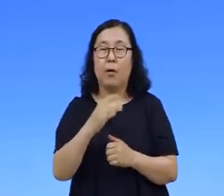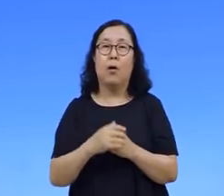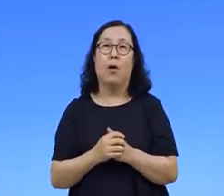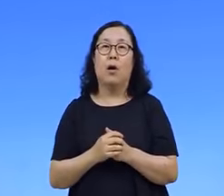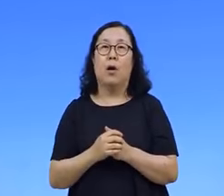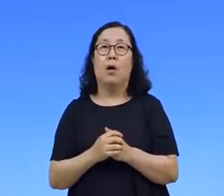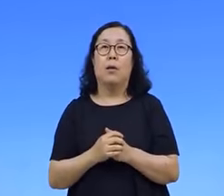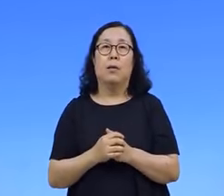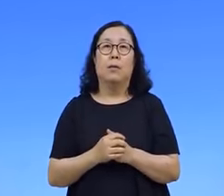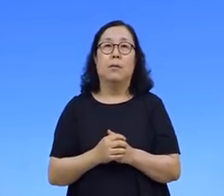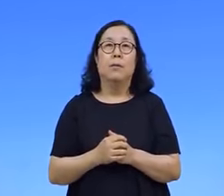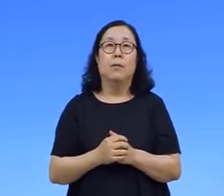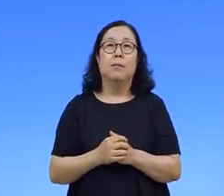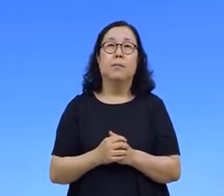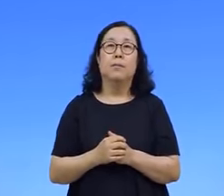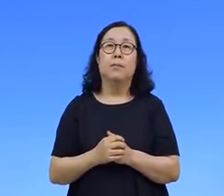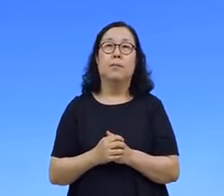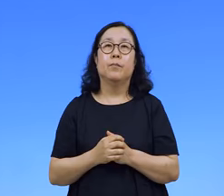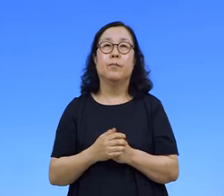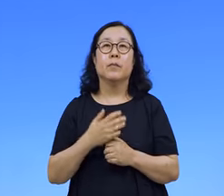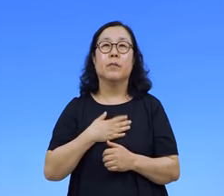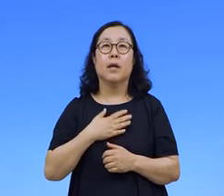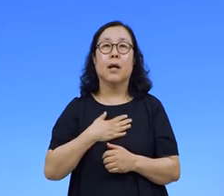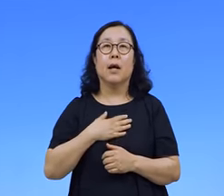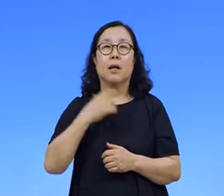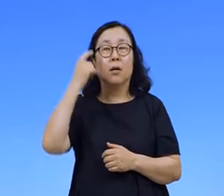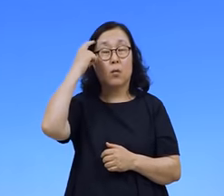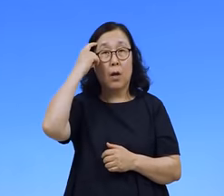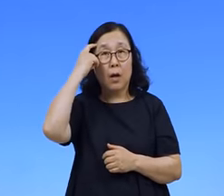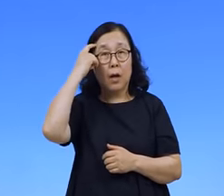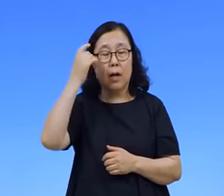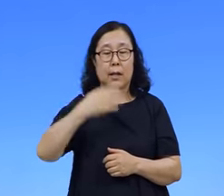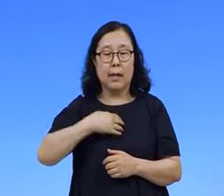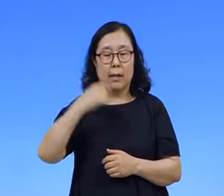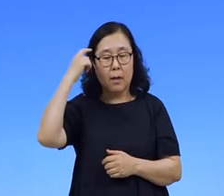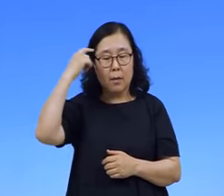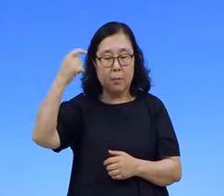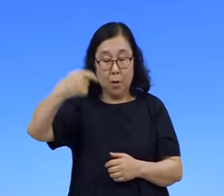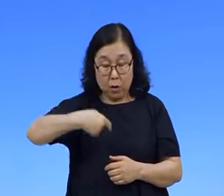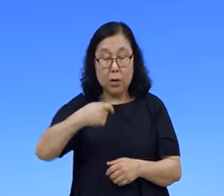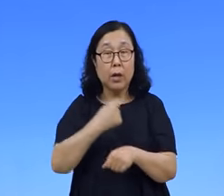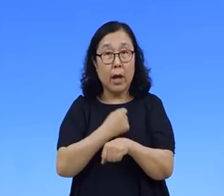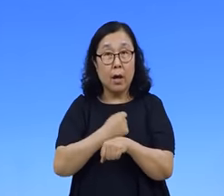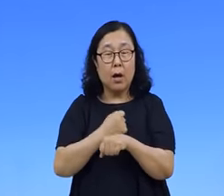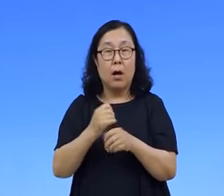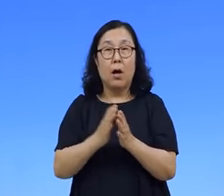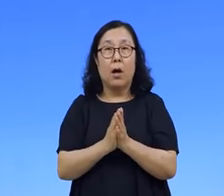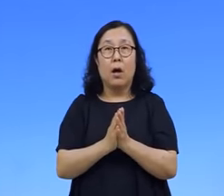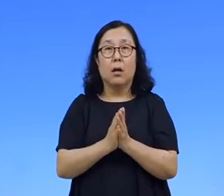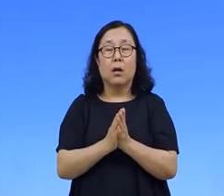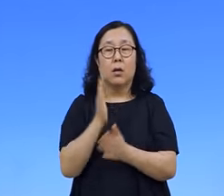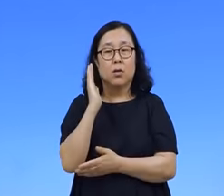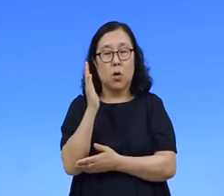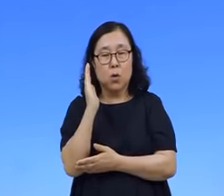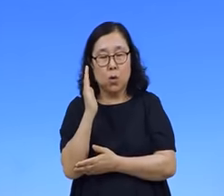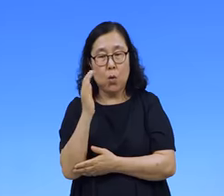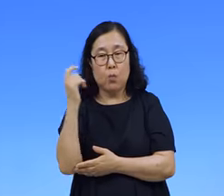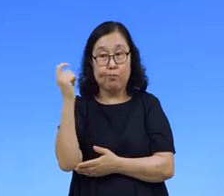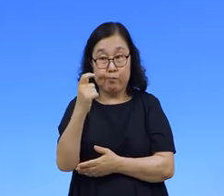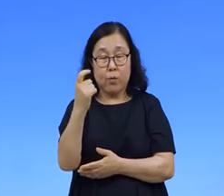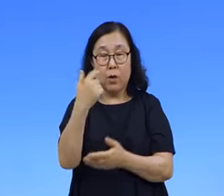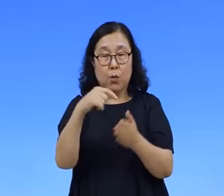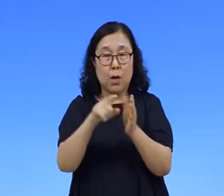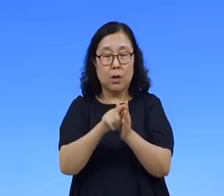않는 감정으로 흐르기 쉽다는 겁니다. 제가 이제 이 뇌가 제게 지시를 하지 않습니까? 조금 더 설교를